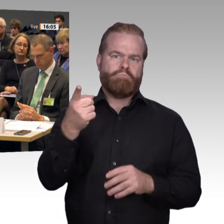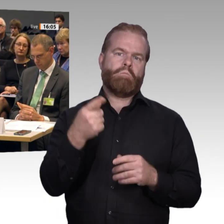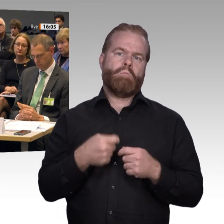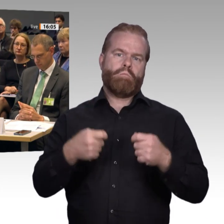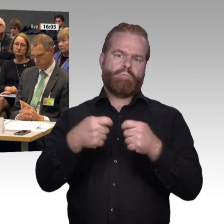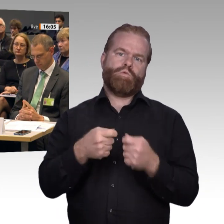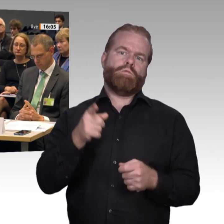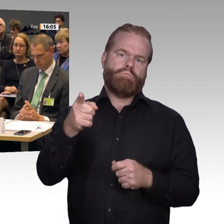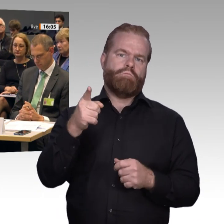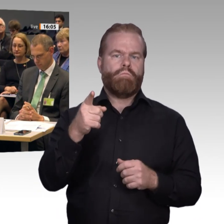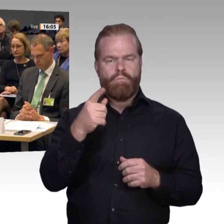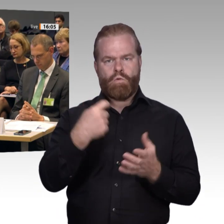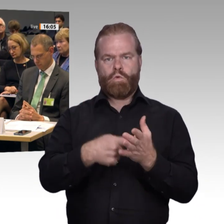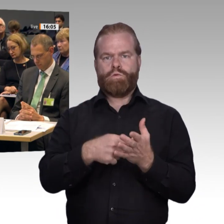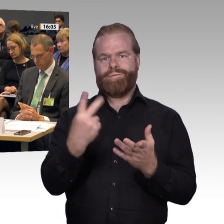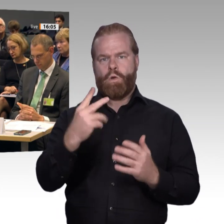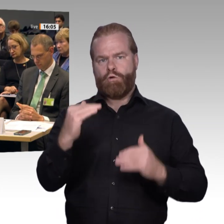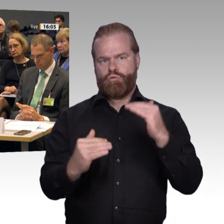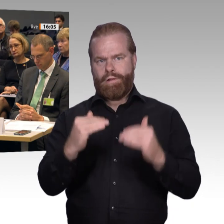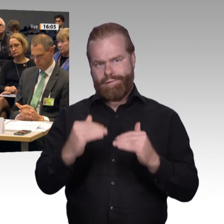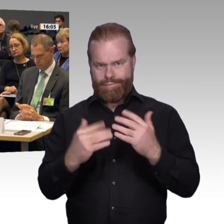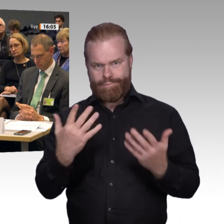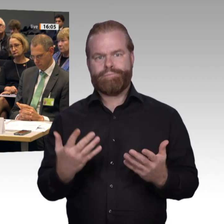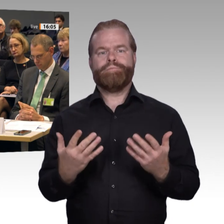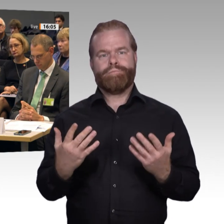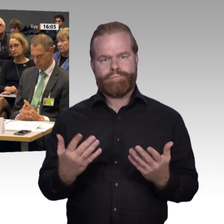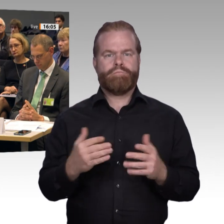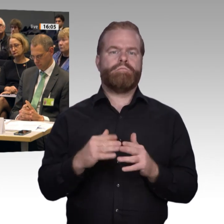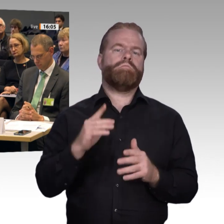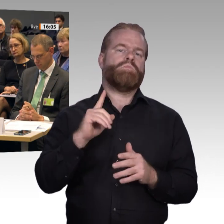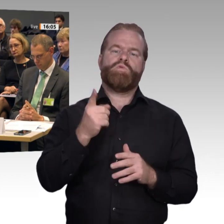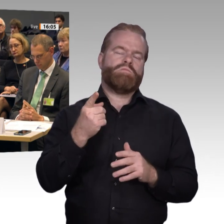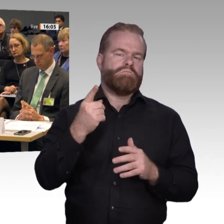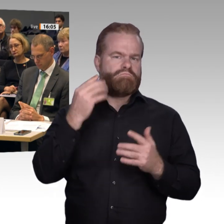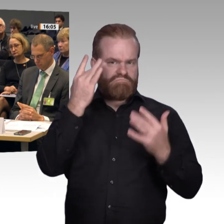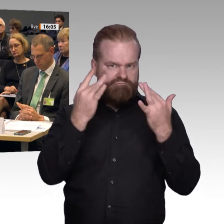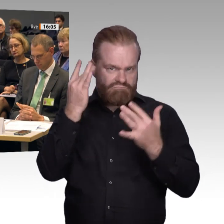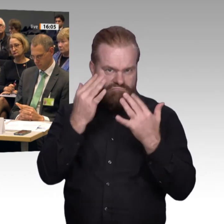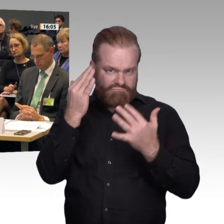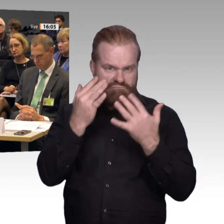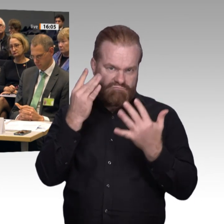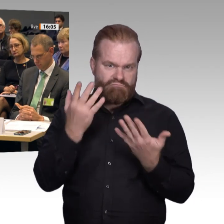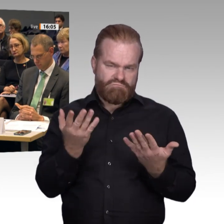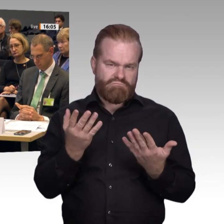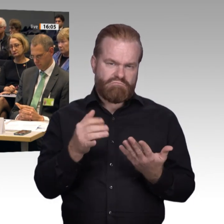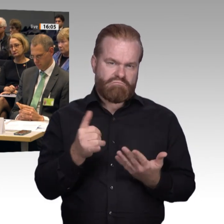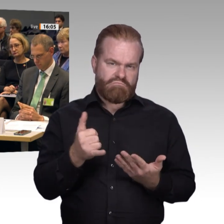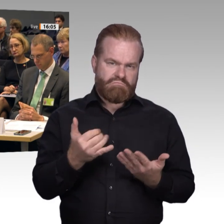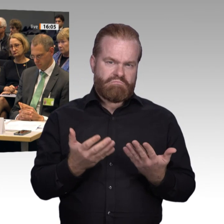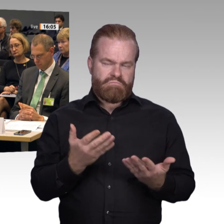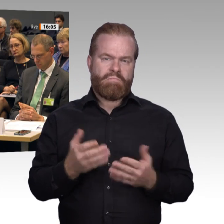bei Erwerbsminderung eine totale Beteiligung des Bundes im Rahmen der Hilfe zur Pflege künftig weiterentwickeln